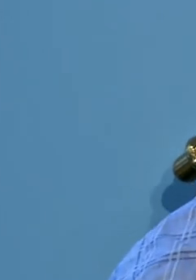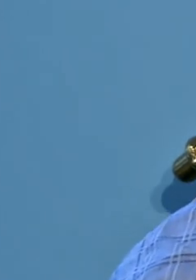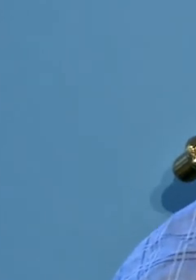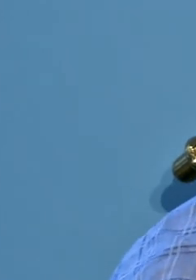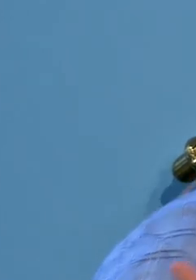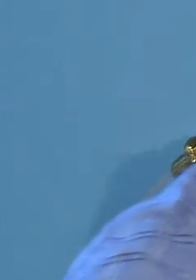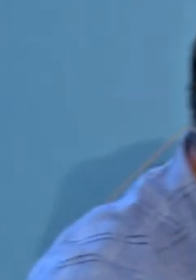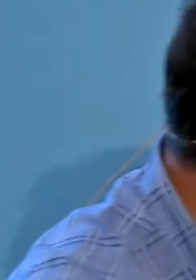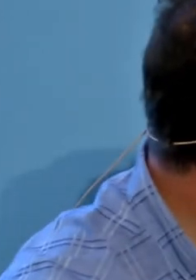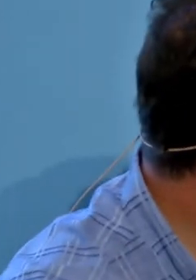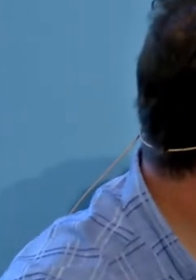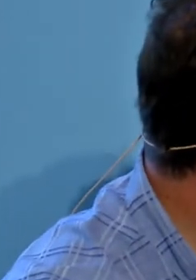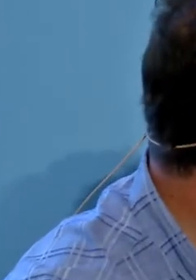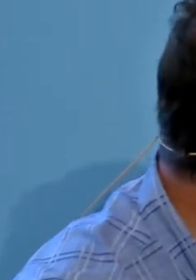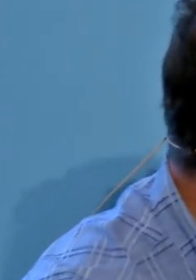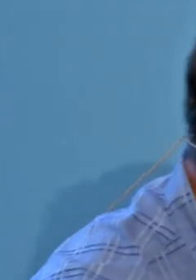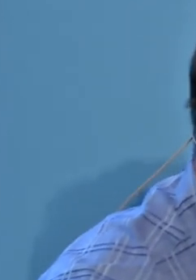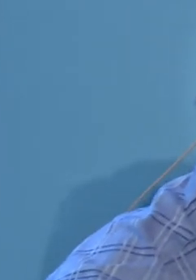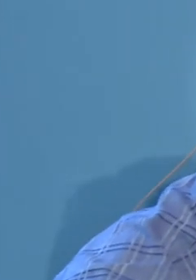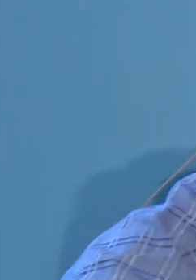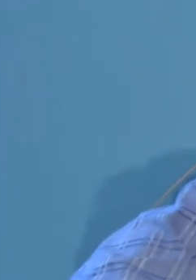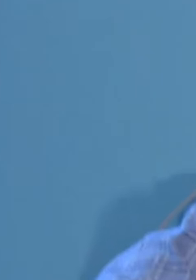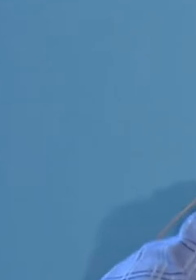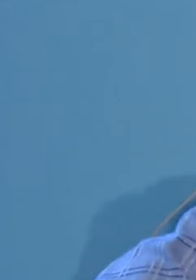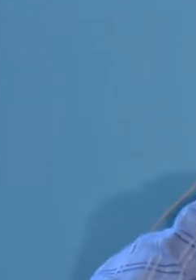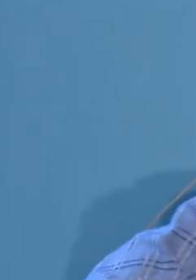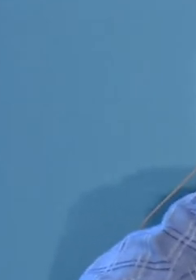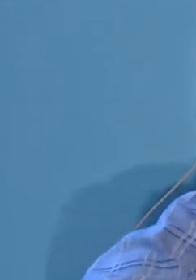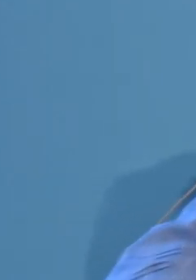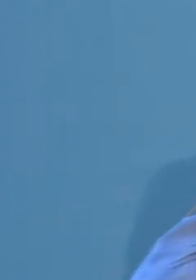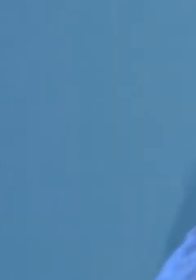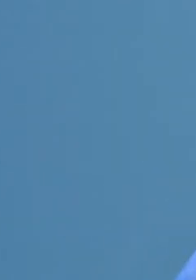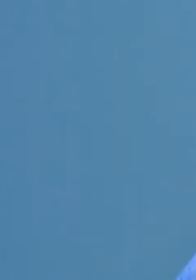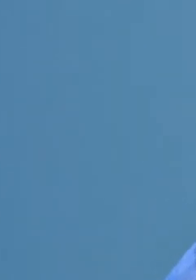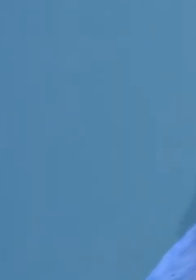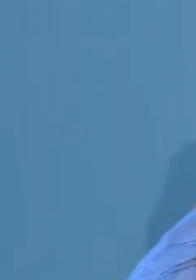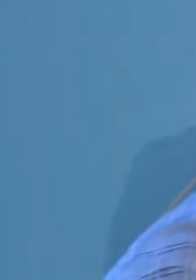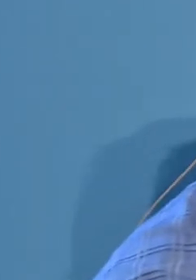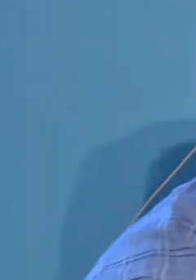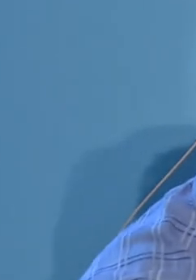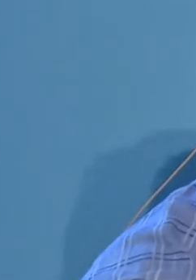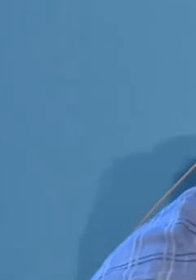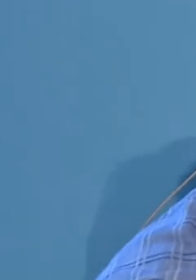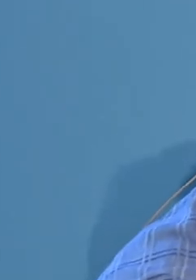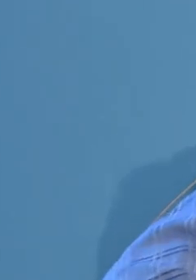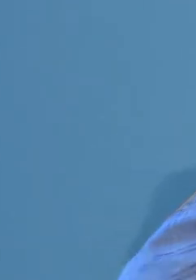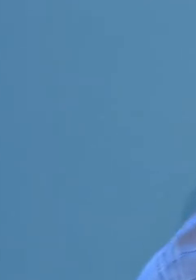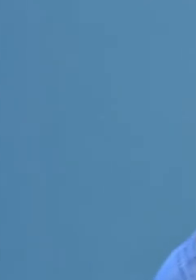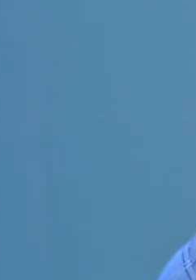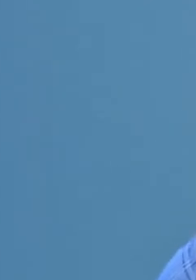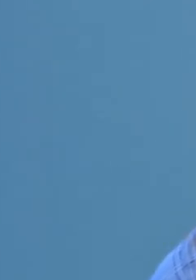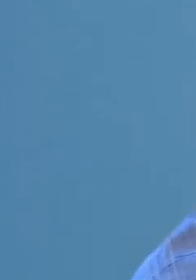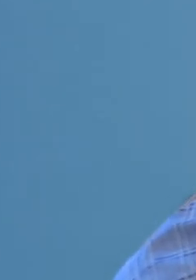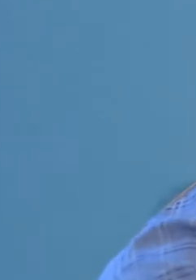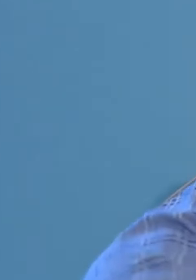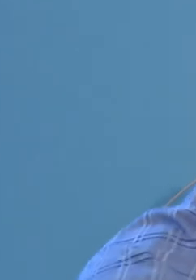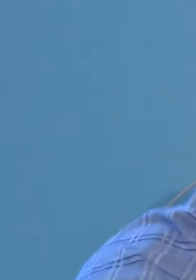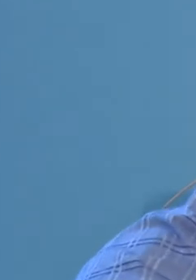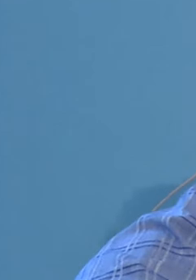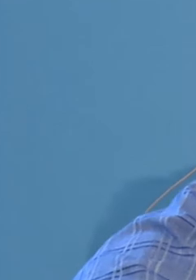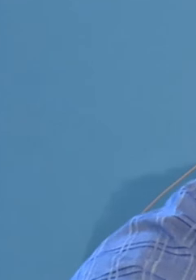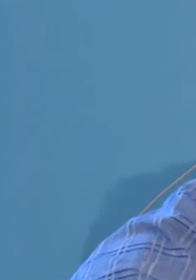lättare att prata med andra som är stora för de känner igen sig och vi har, medan nationalstaterna kanske släpar efter. Så där är ju